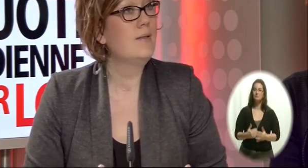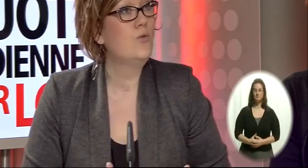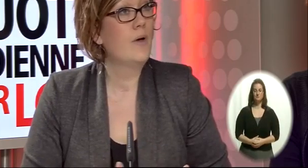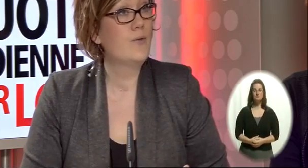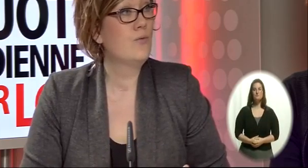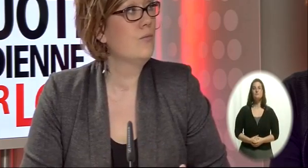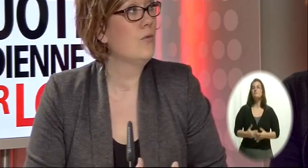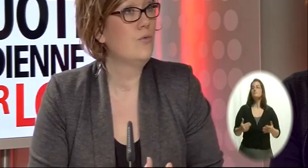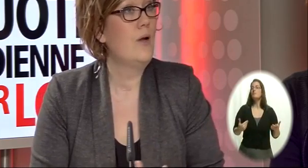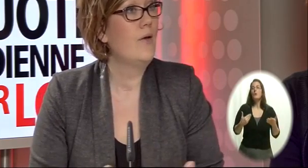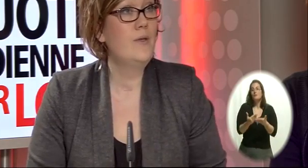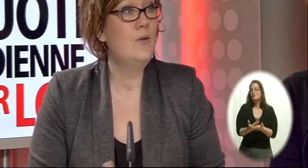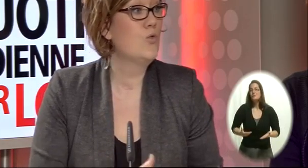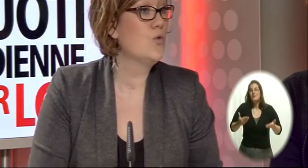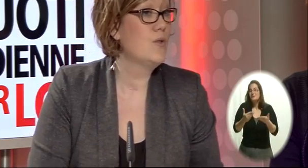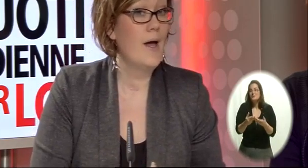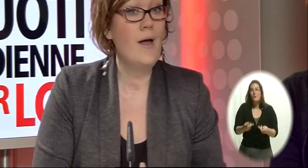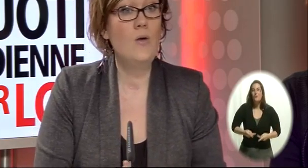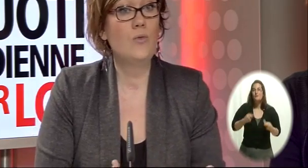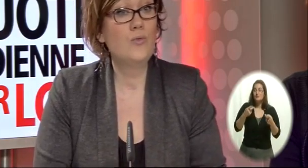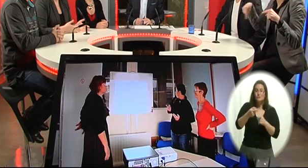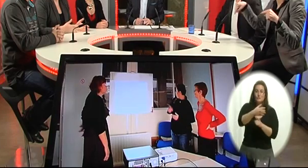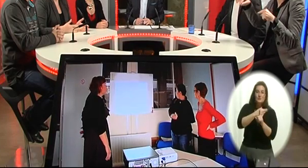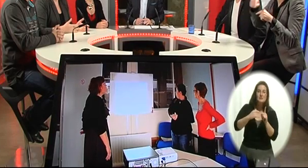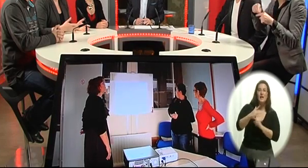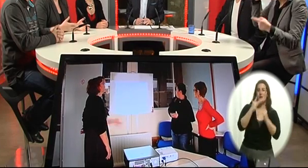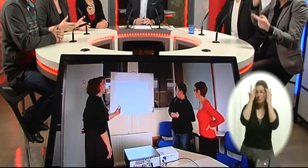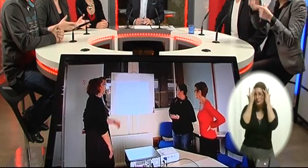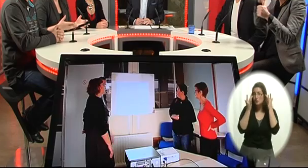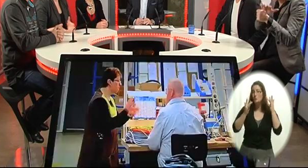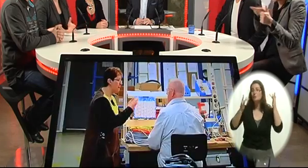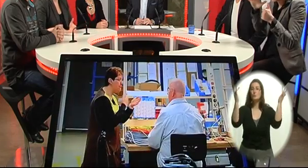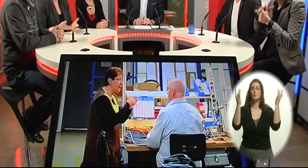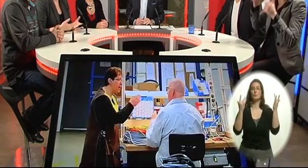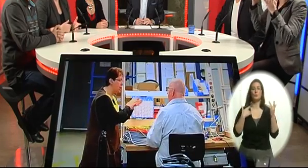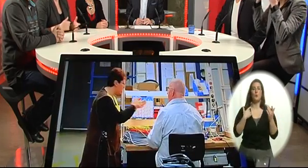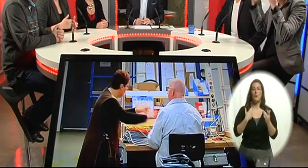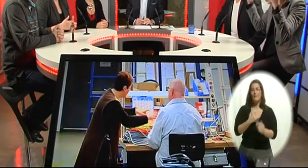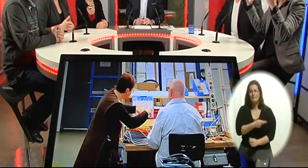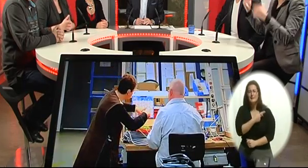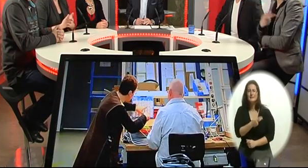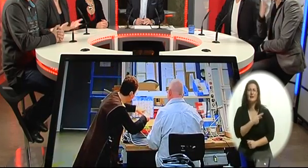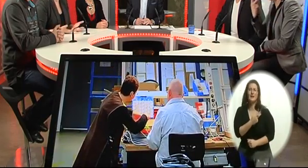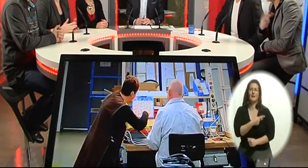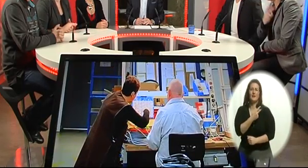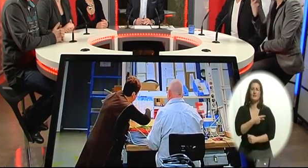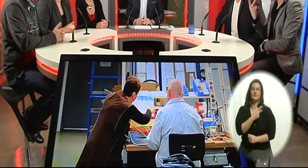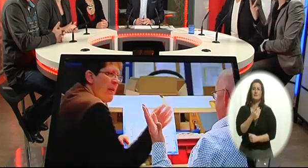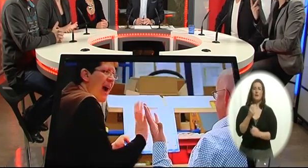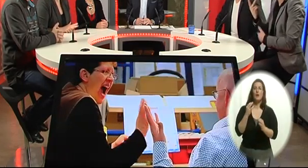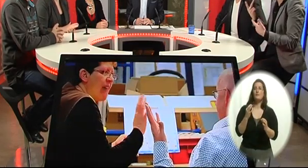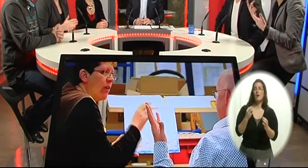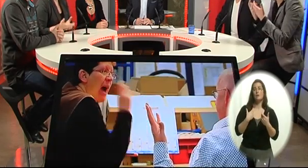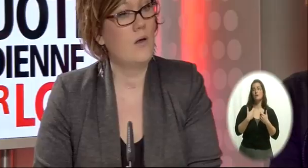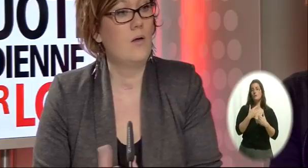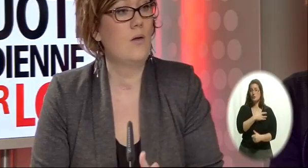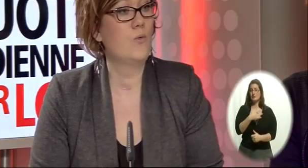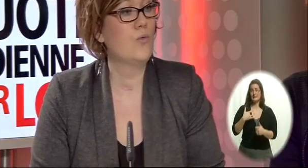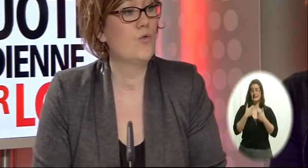les situations de la vie sociale, culturelle, médicale, dans le cadre de l'accès à la santé,